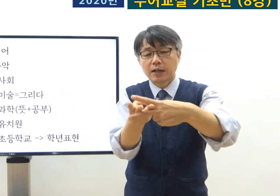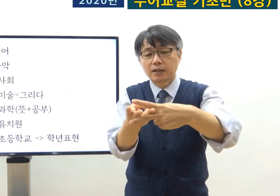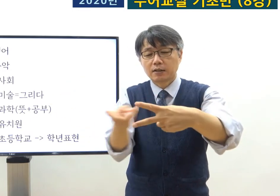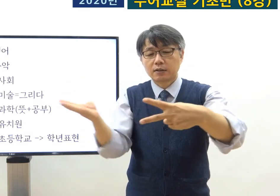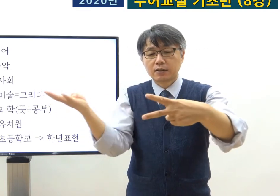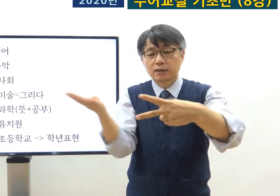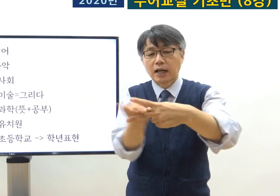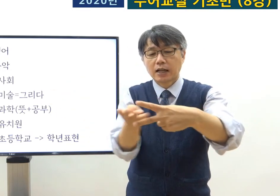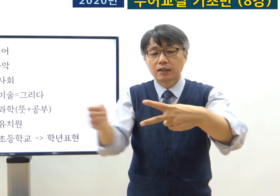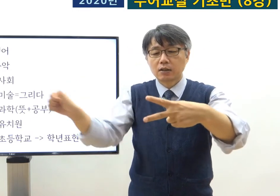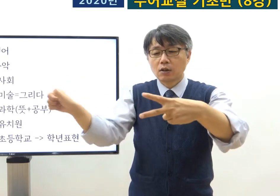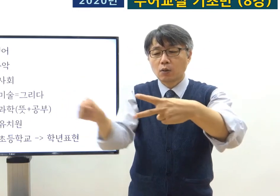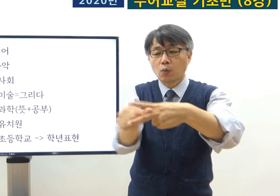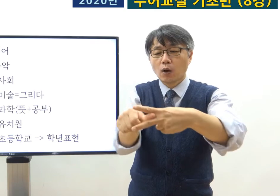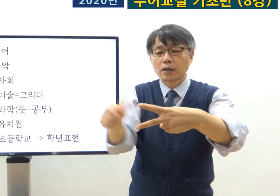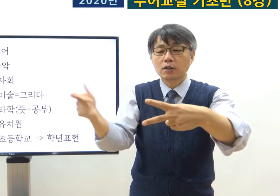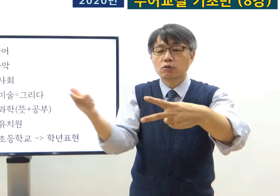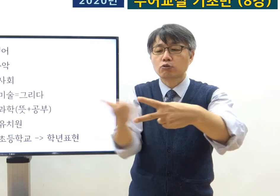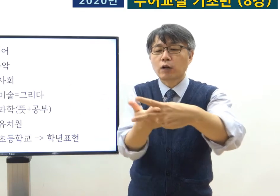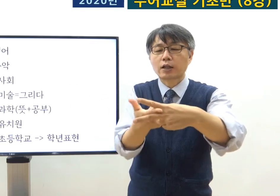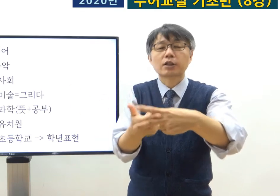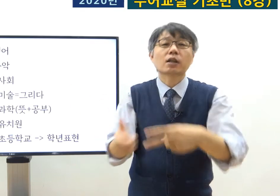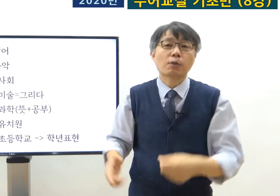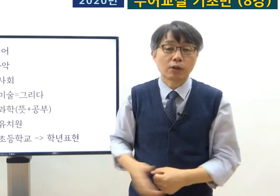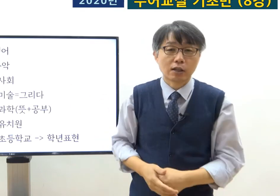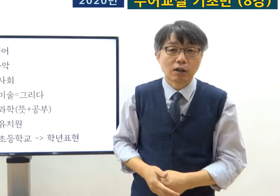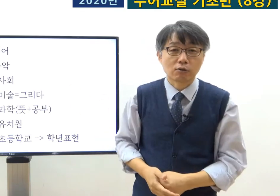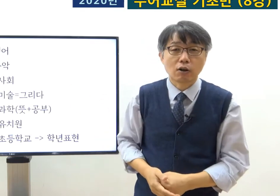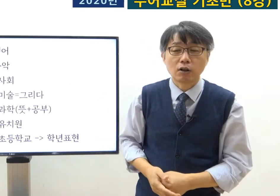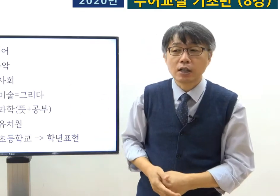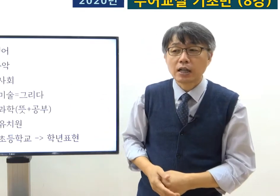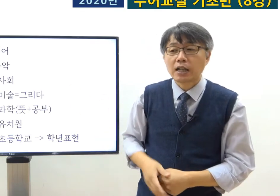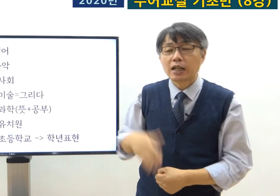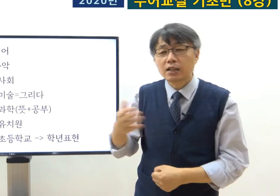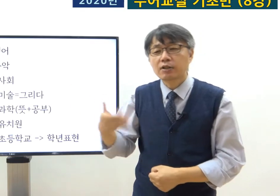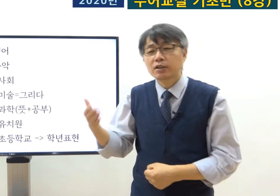3학년, 4학년, 5학년, 6학년 이렇게 표현하기도 하고요. 1년, 2년,